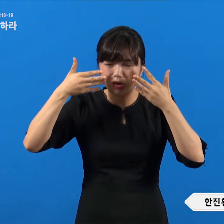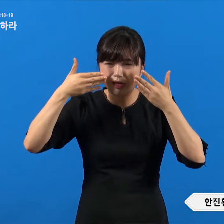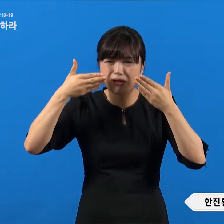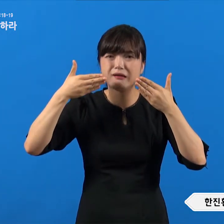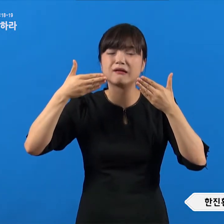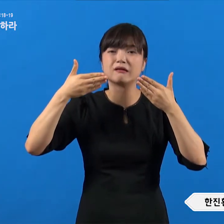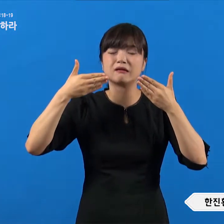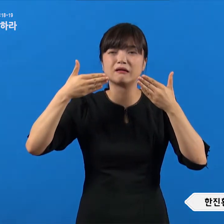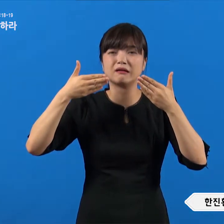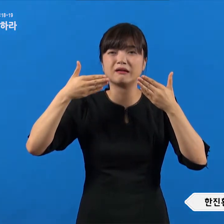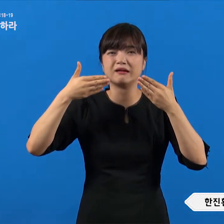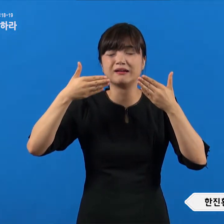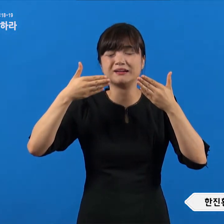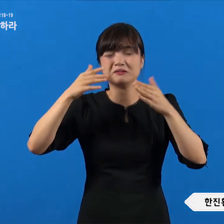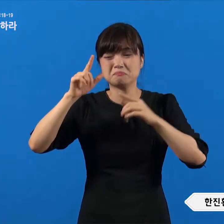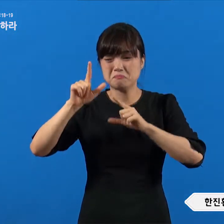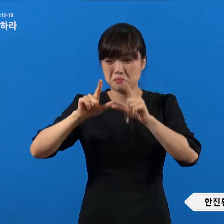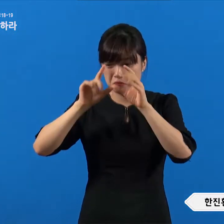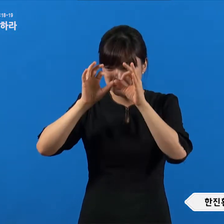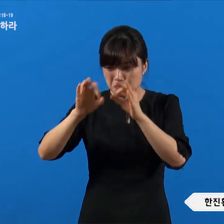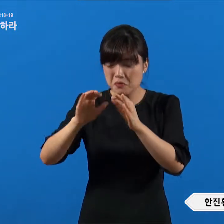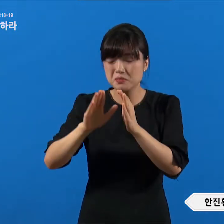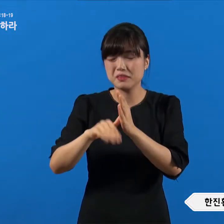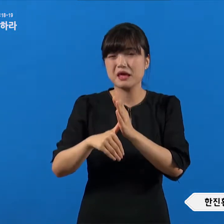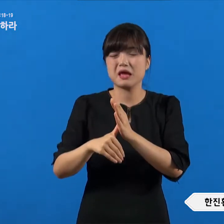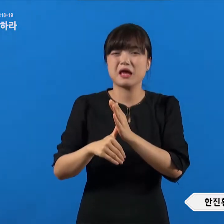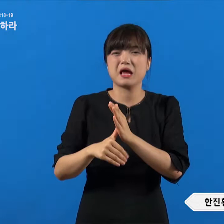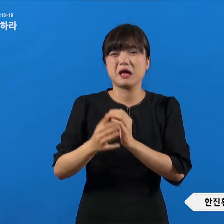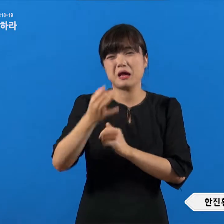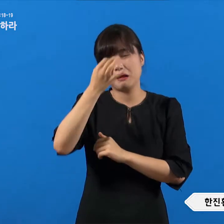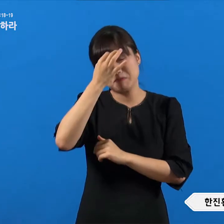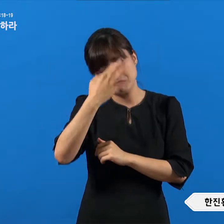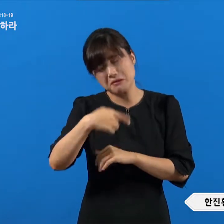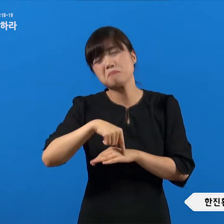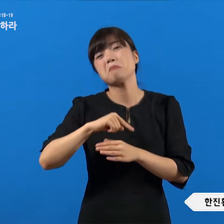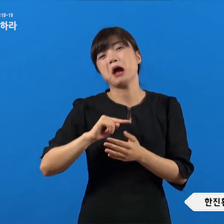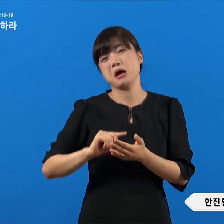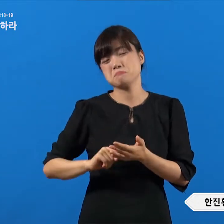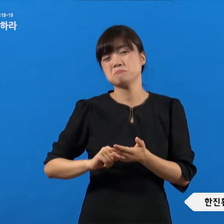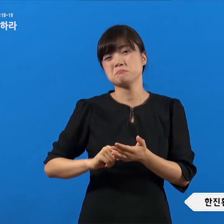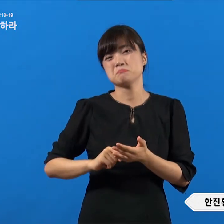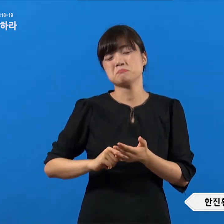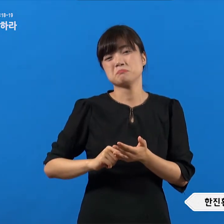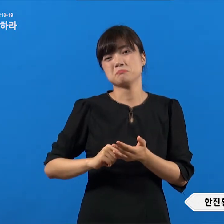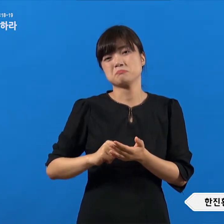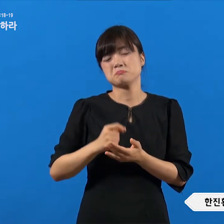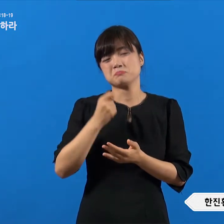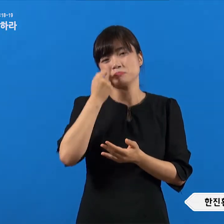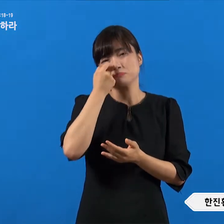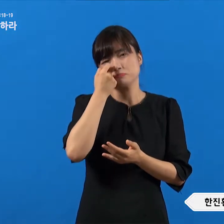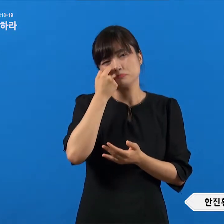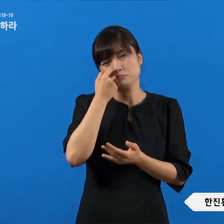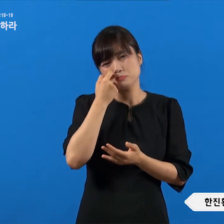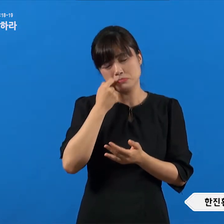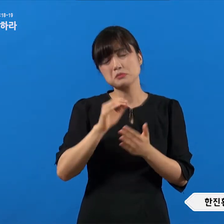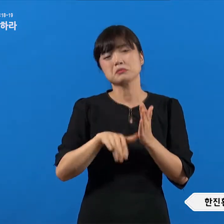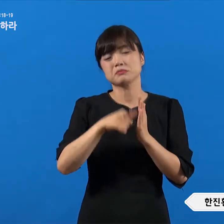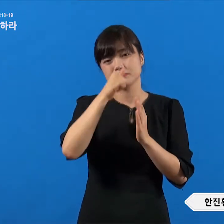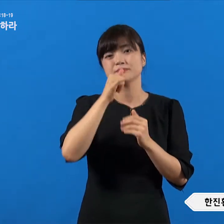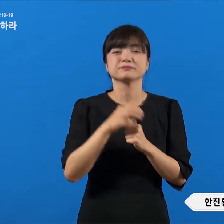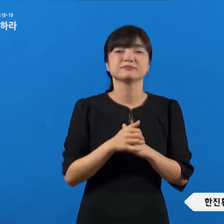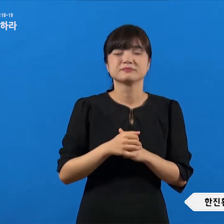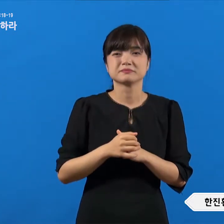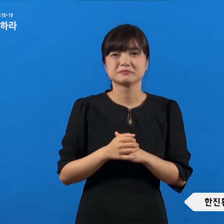황혼이 조금씩 깃들이고 있는 것을 내려다보면서 그만 눈시울이 뜨거워지기도 합니다.